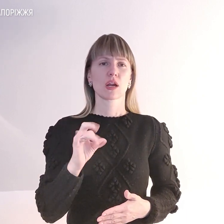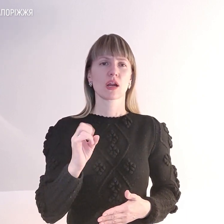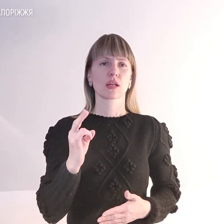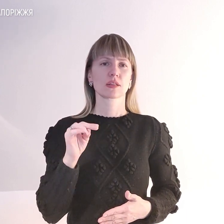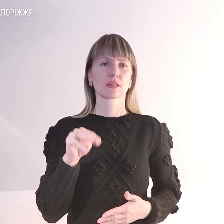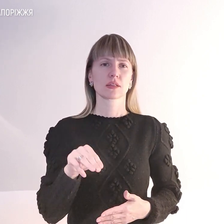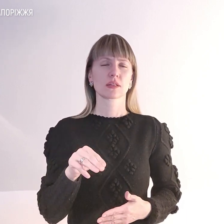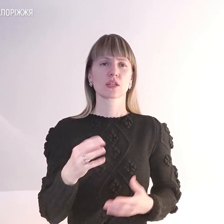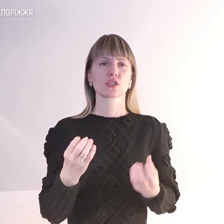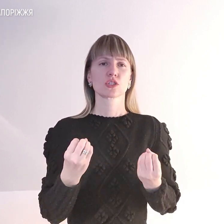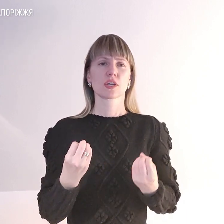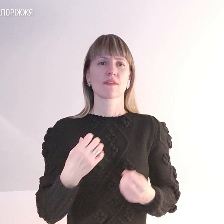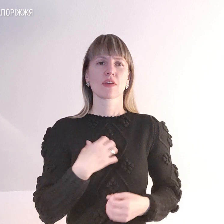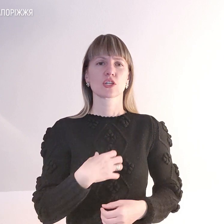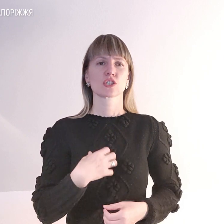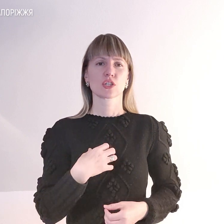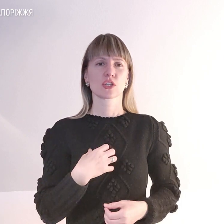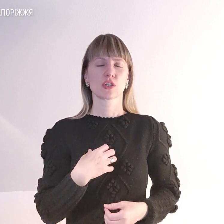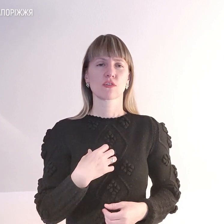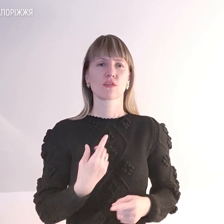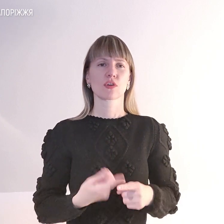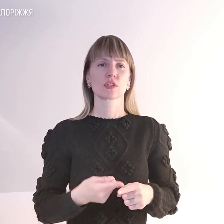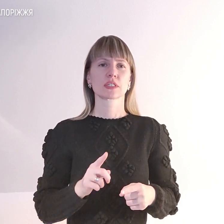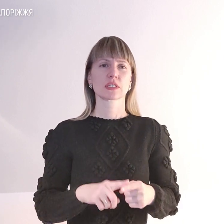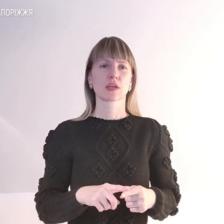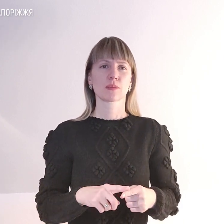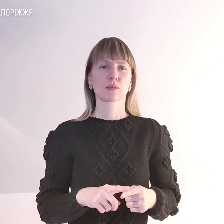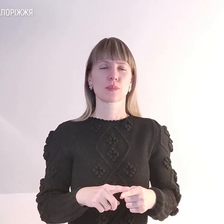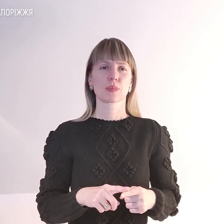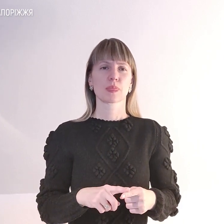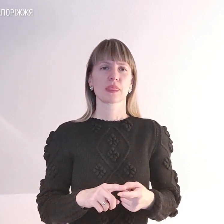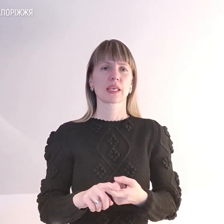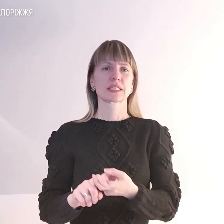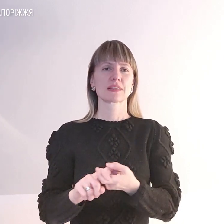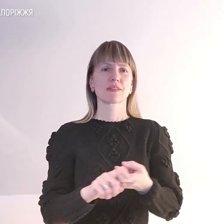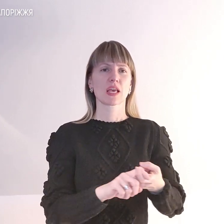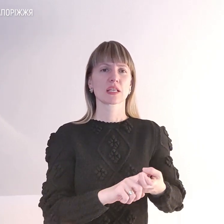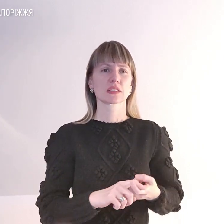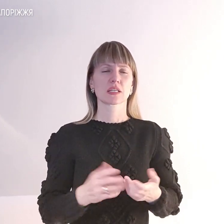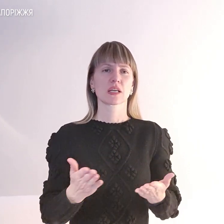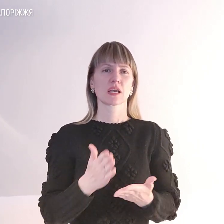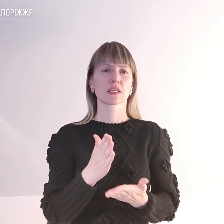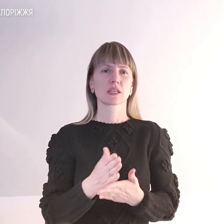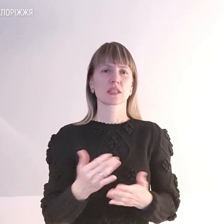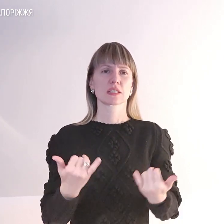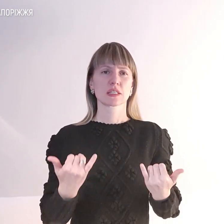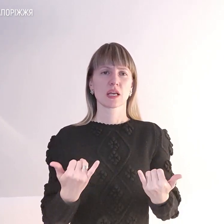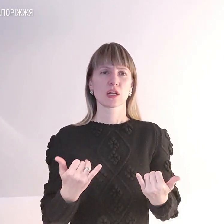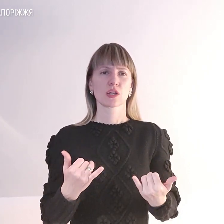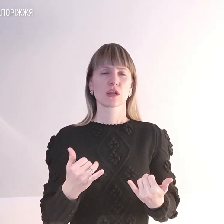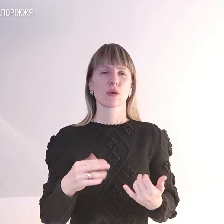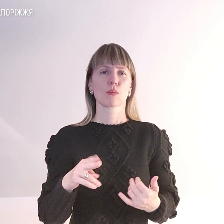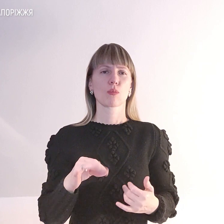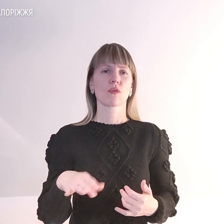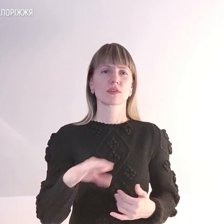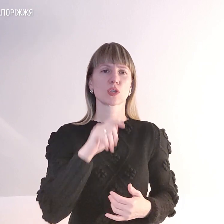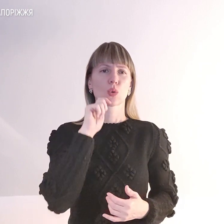А ще дуже важливо ось ця зв'язність, яка відбувається зараз в усій Україні. Тобто